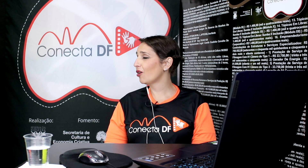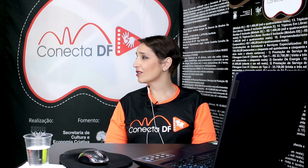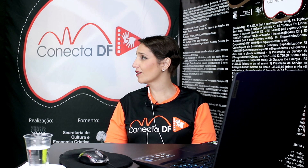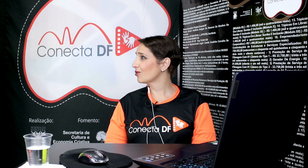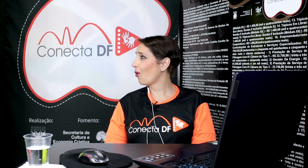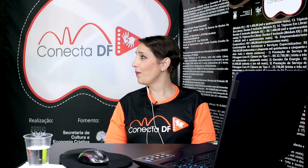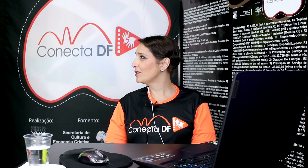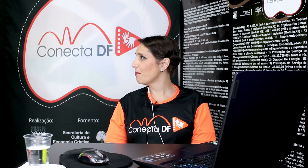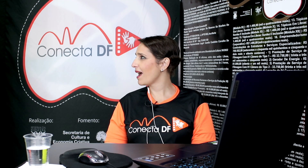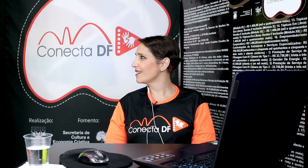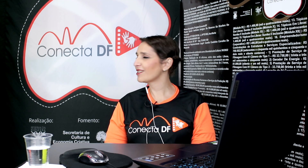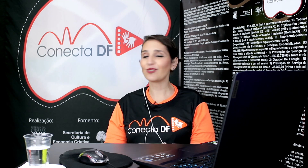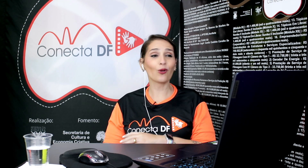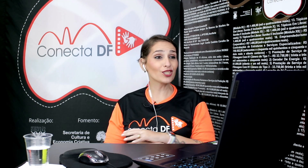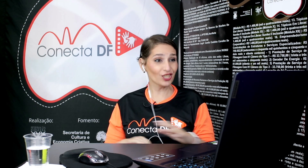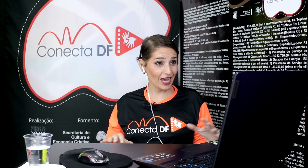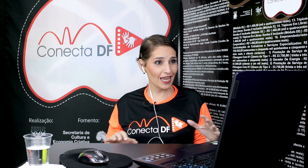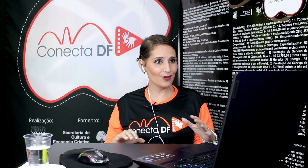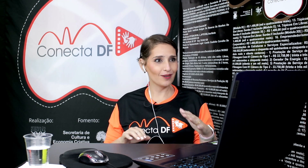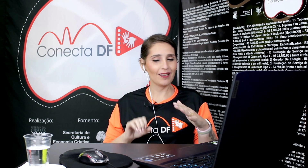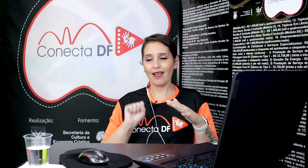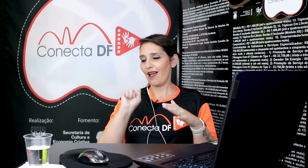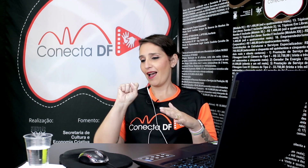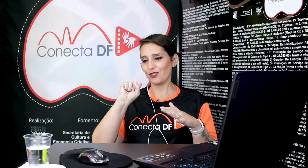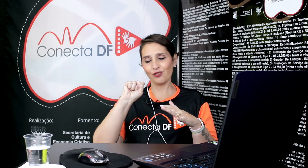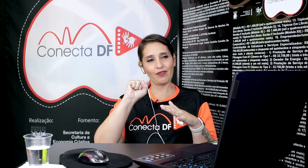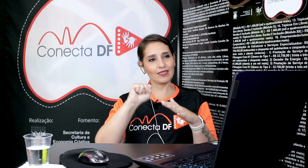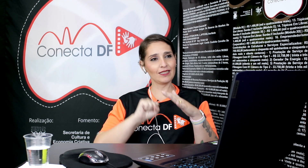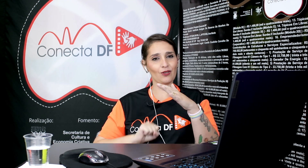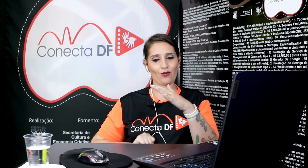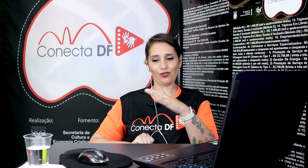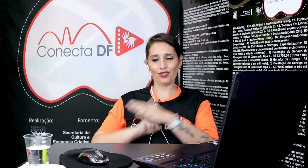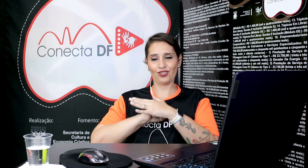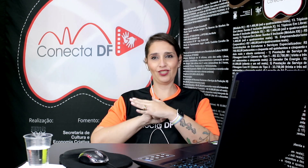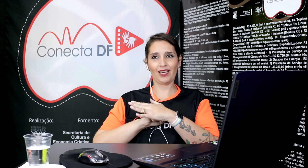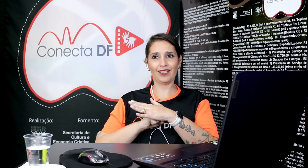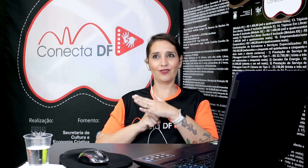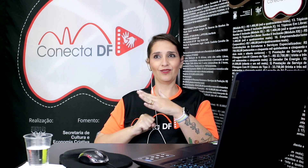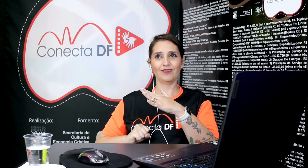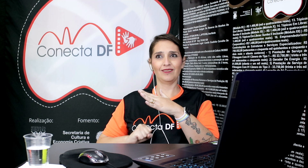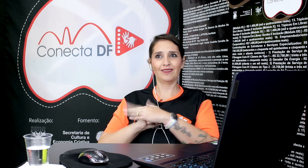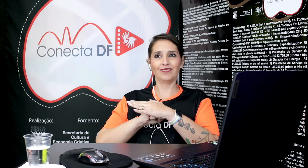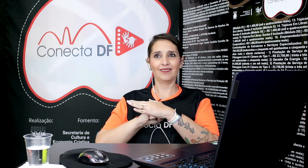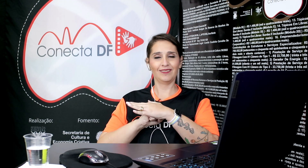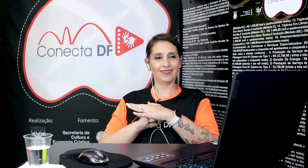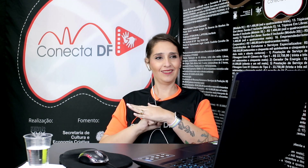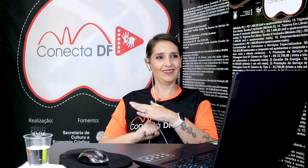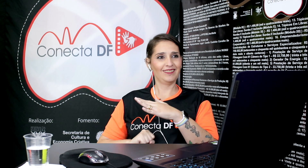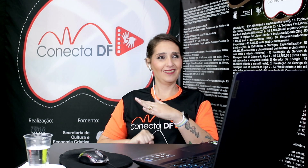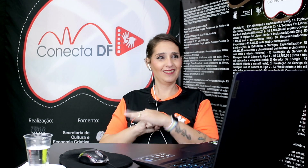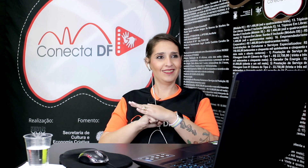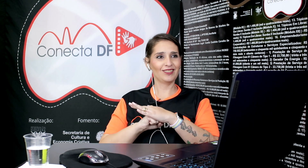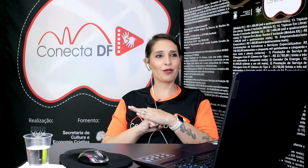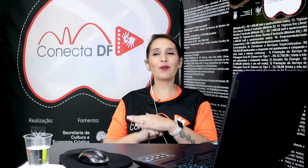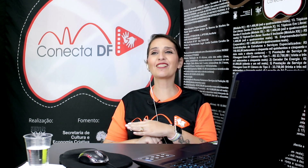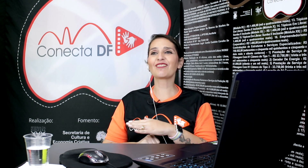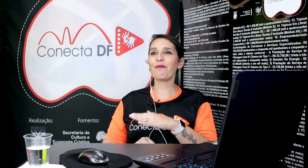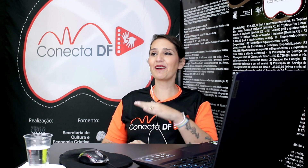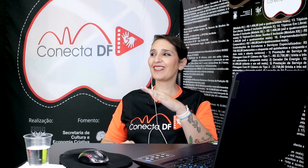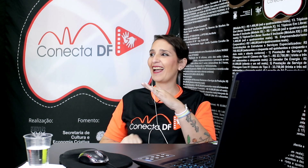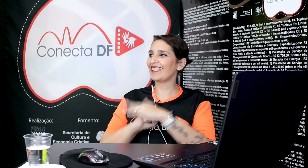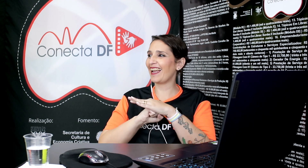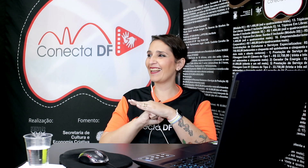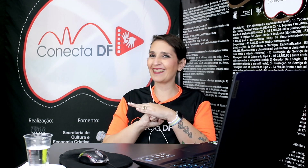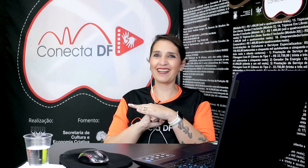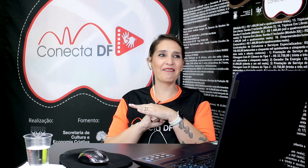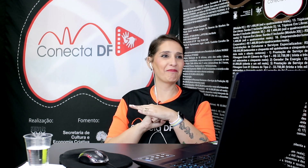assim, nossa, comi demais, tô cheio, a gente faz assim, ó, cheio. Ah, Tipo, o cheio, legal.